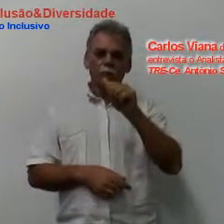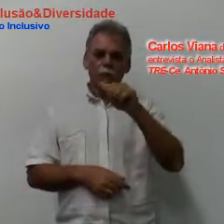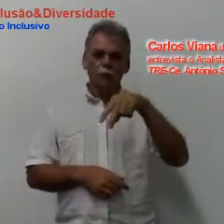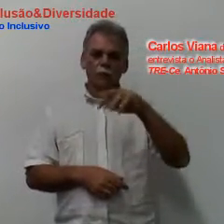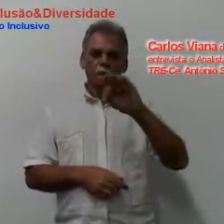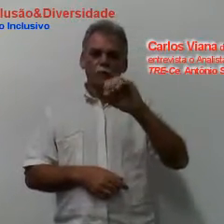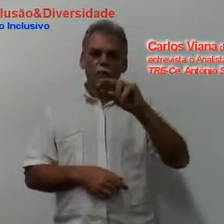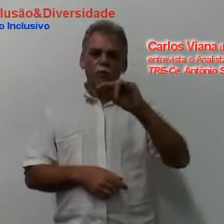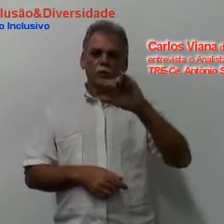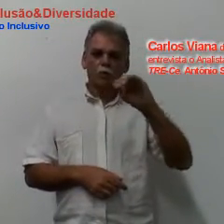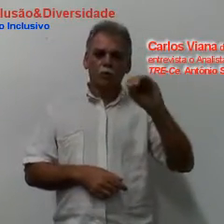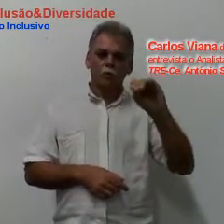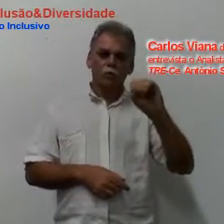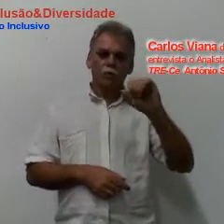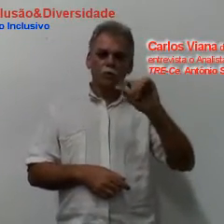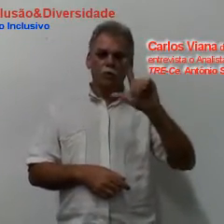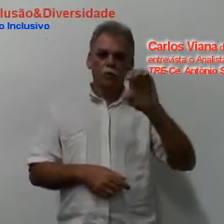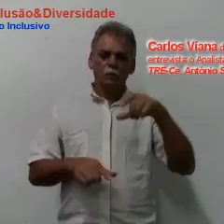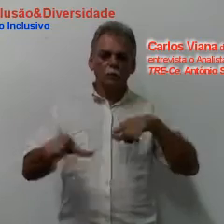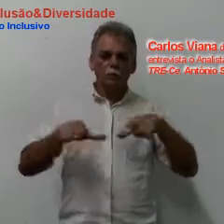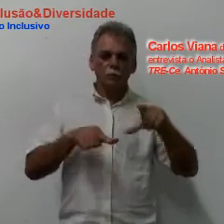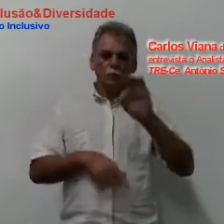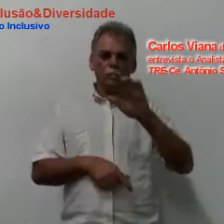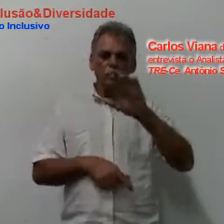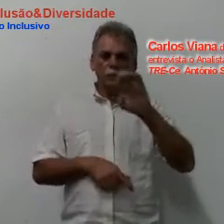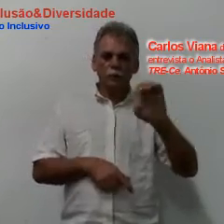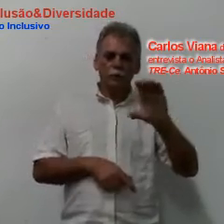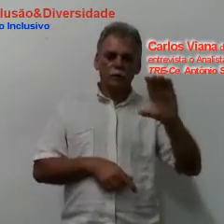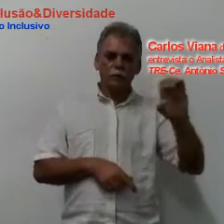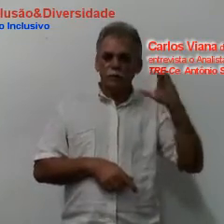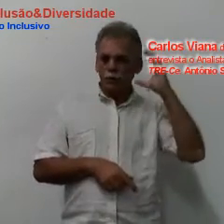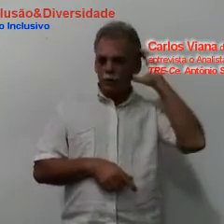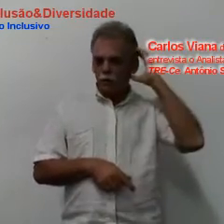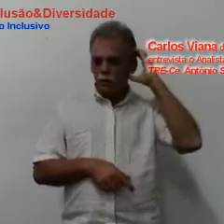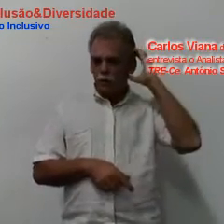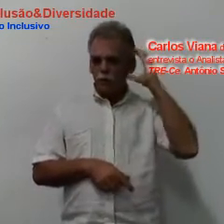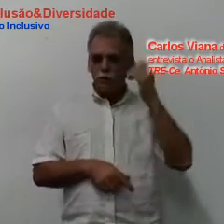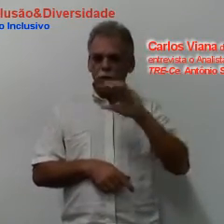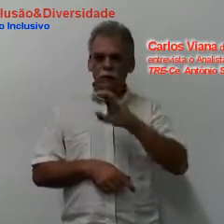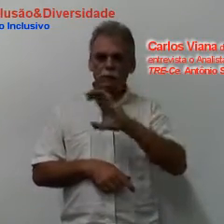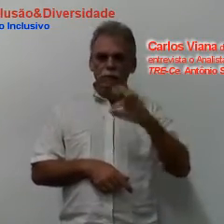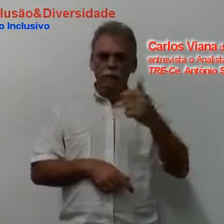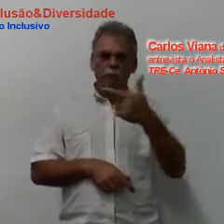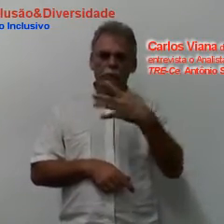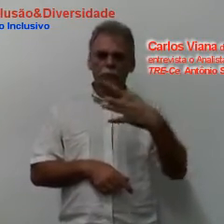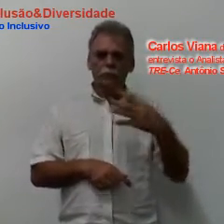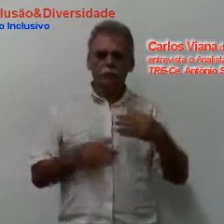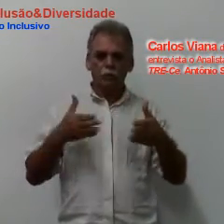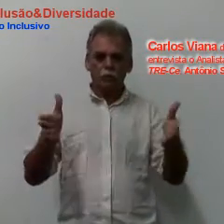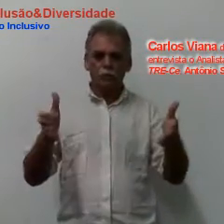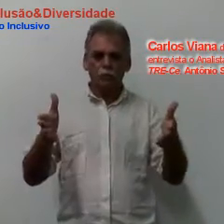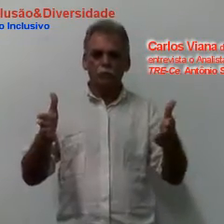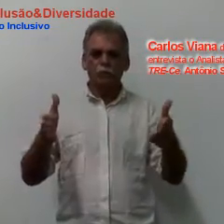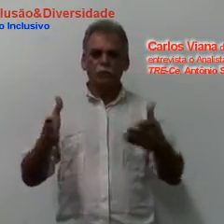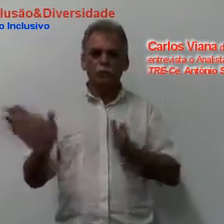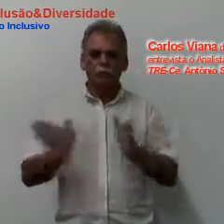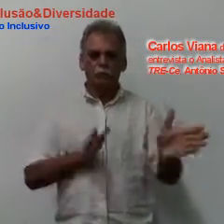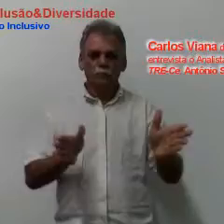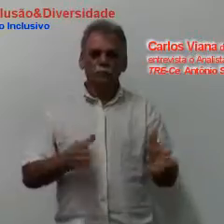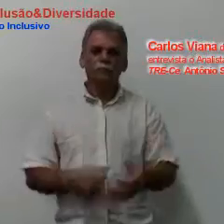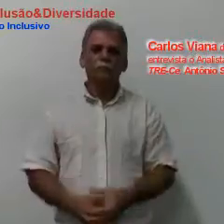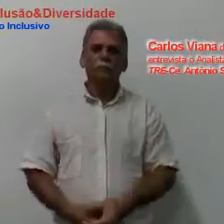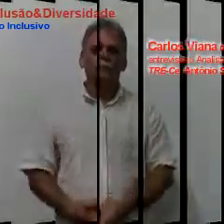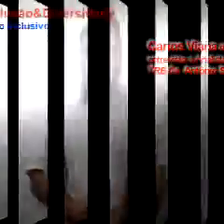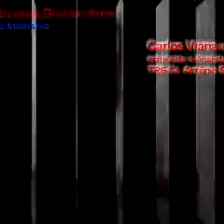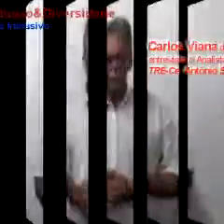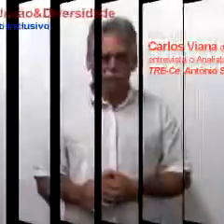da acessibilidade. Ok, conversamos aí com o senhor Antônio Salles, analista judiciário do Tribunal Regional Eleitoral do Ceará.